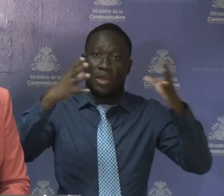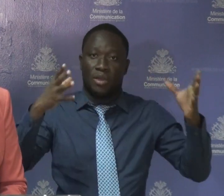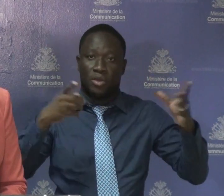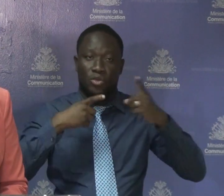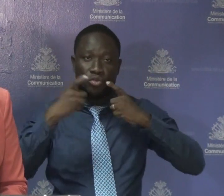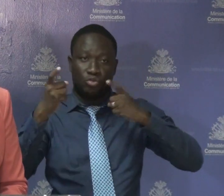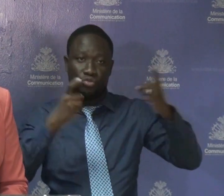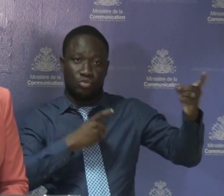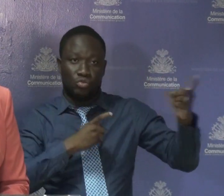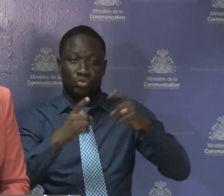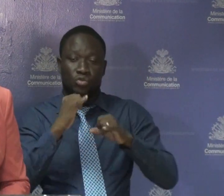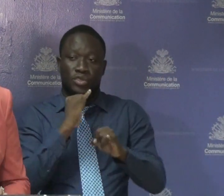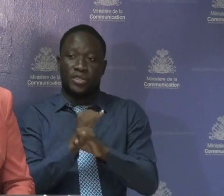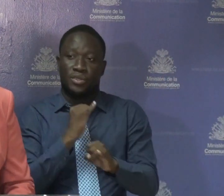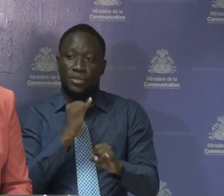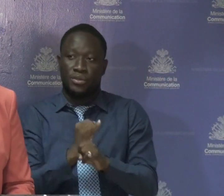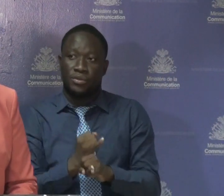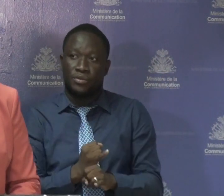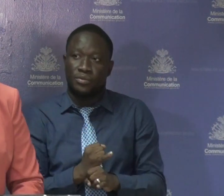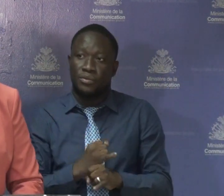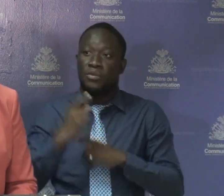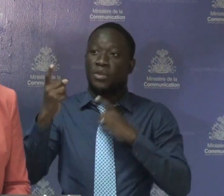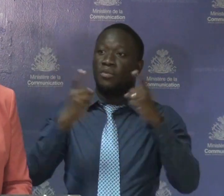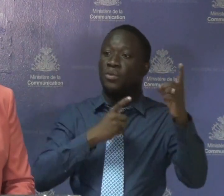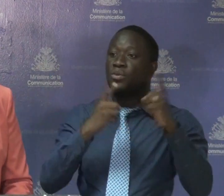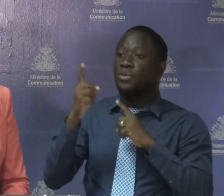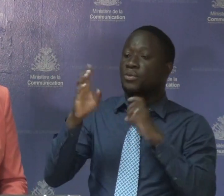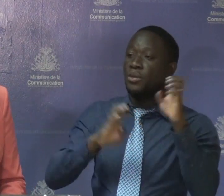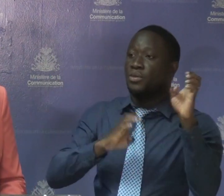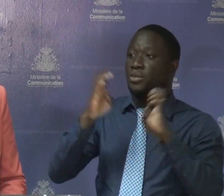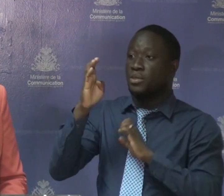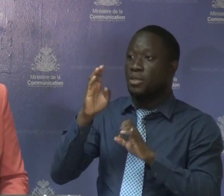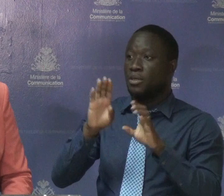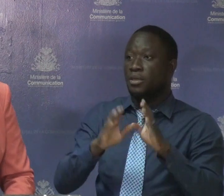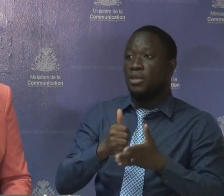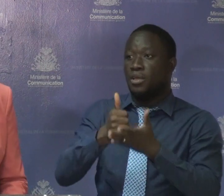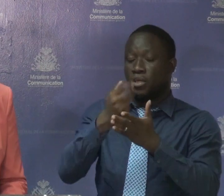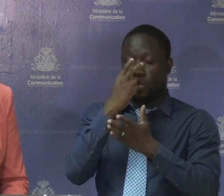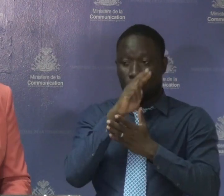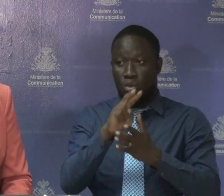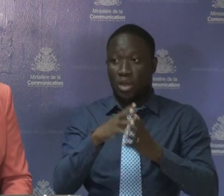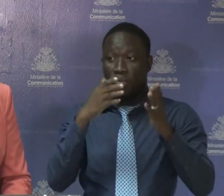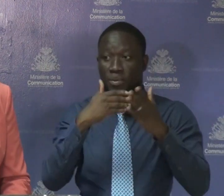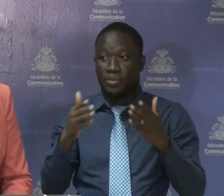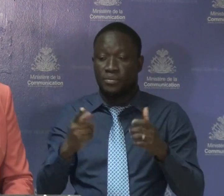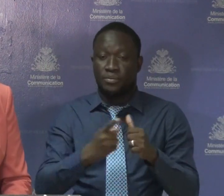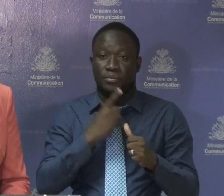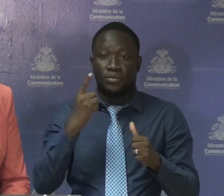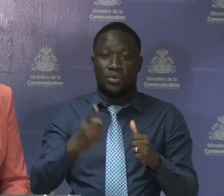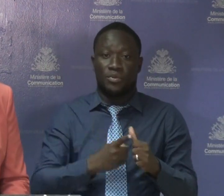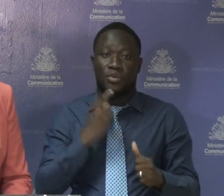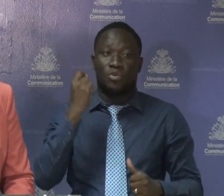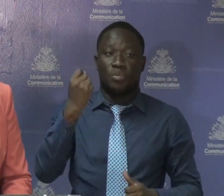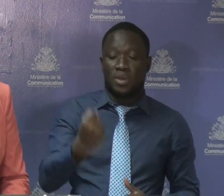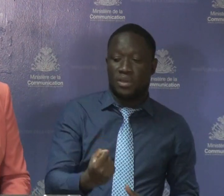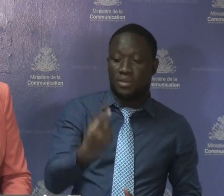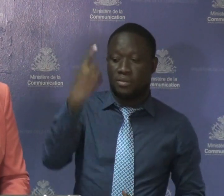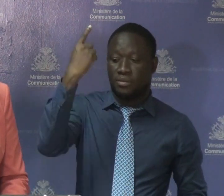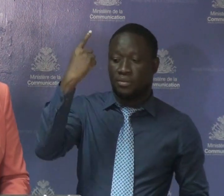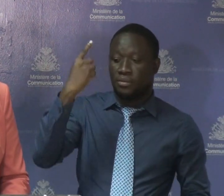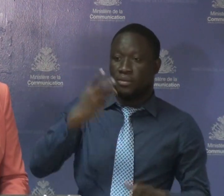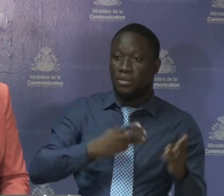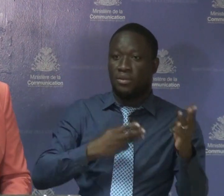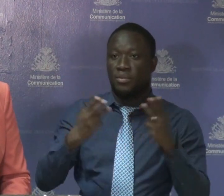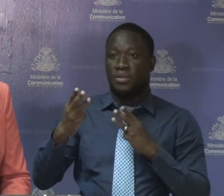diagnostic institutionnel. Diagnostic là permet nous voir plusieurs bagages. Premier bagage que le fait nous comprendre au niveau du